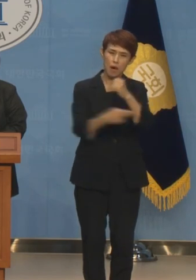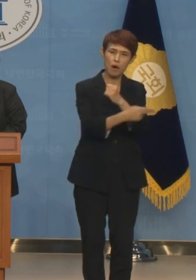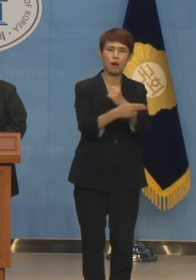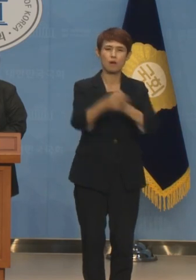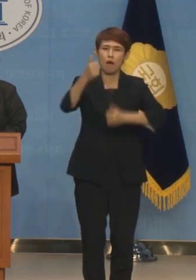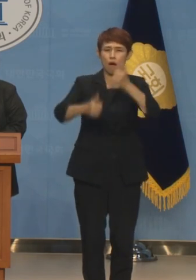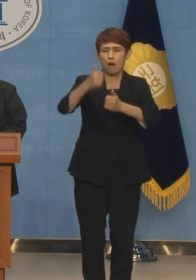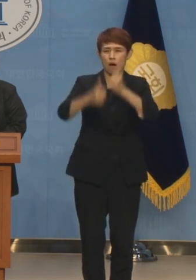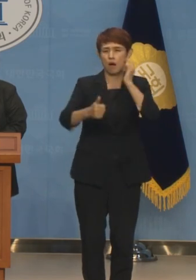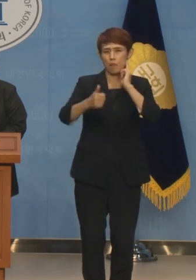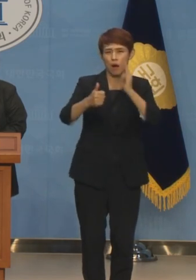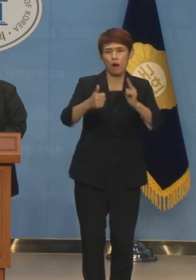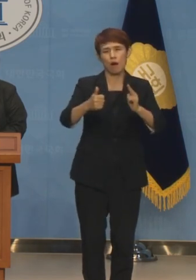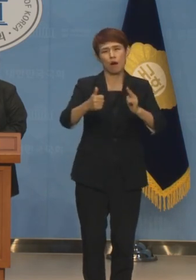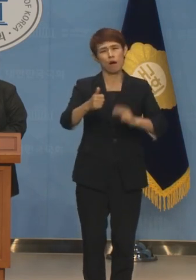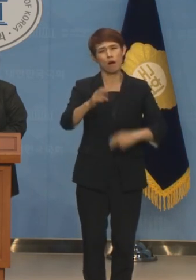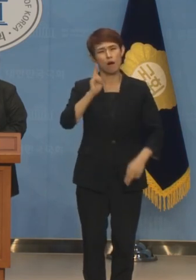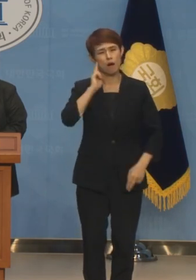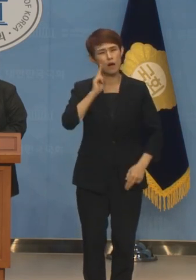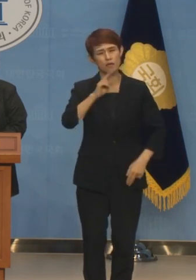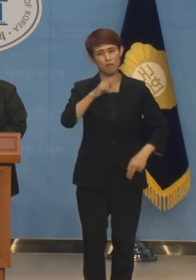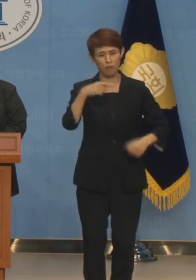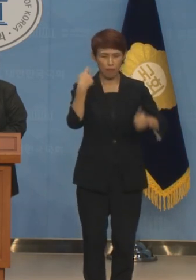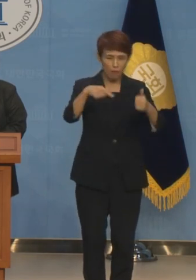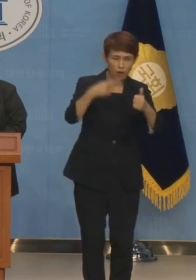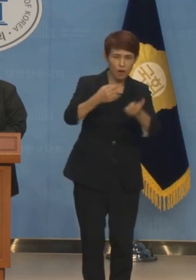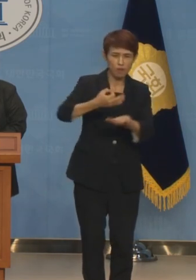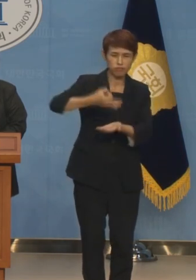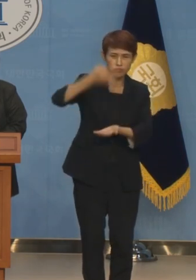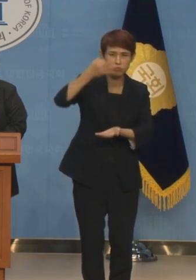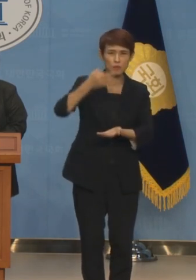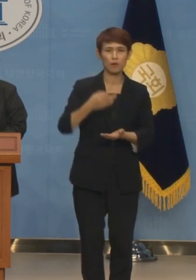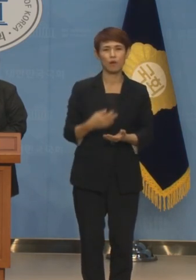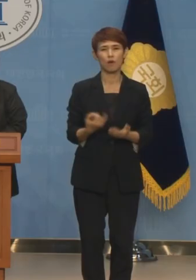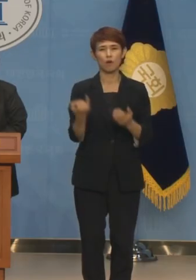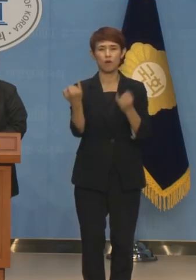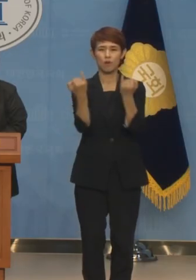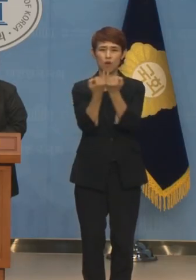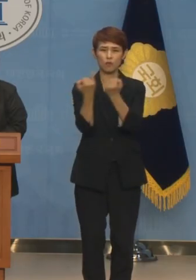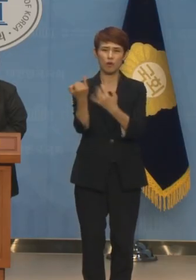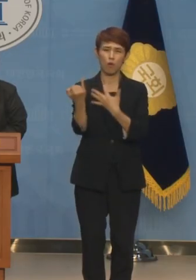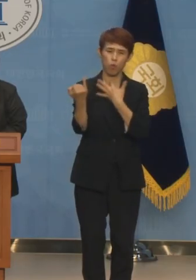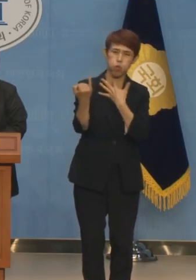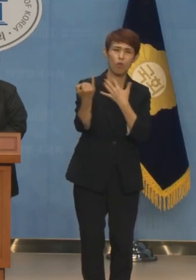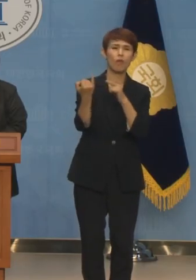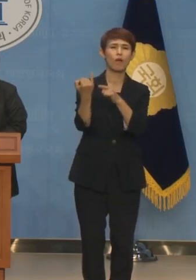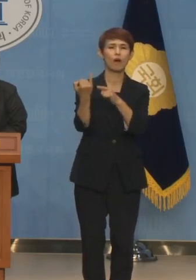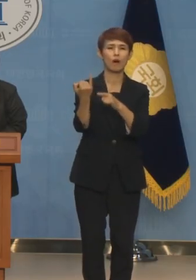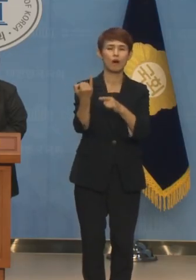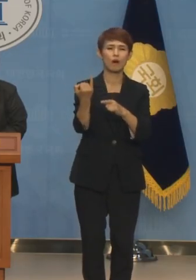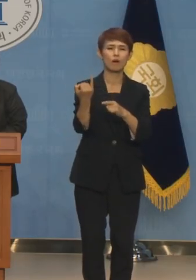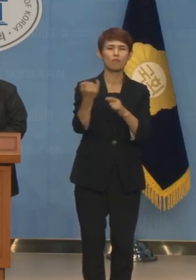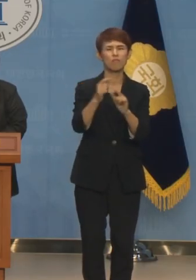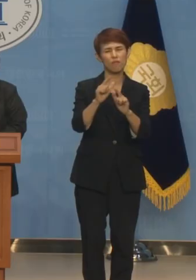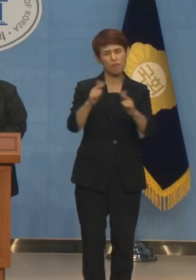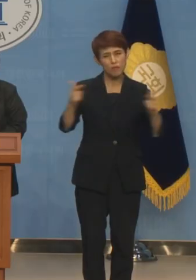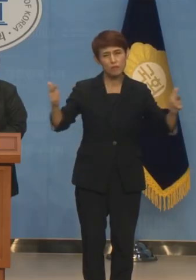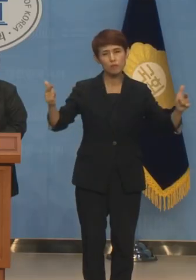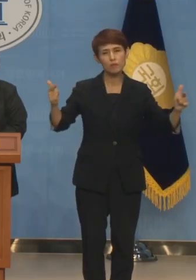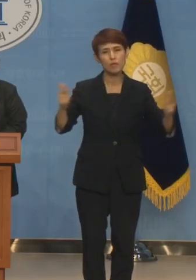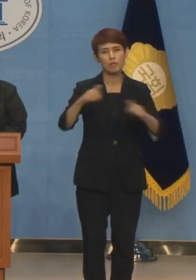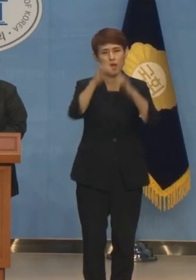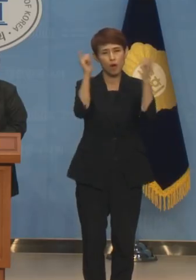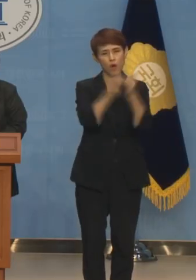경쟁사회, 억소리 나는 교육비, 여성 혐오로 인한 폭력 등 이